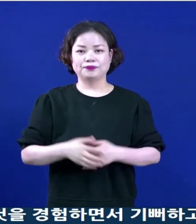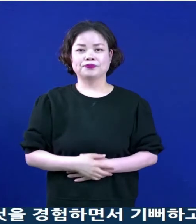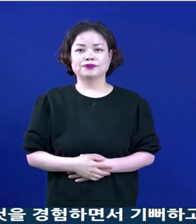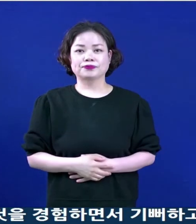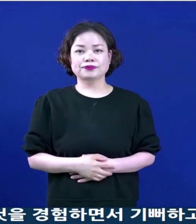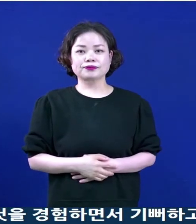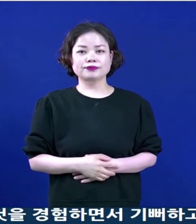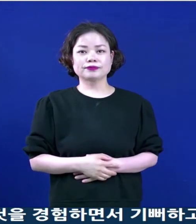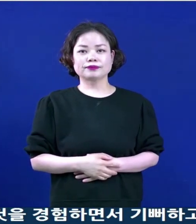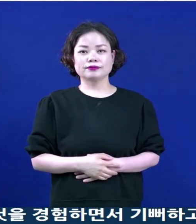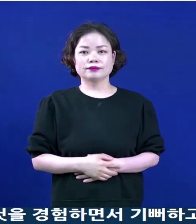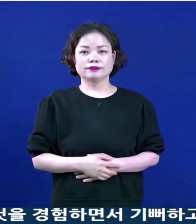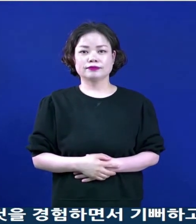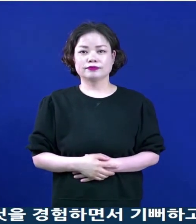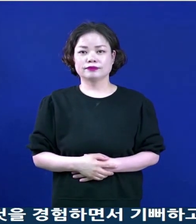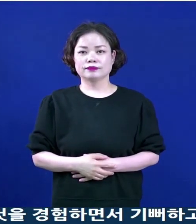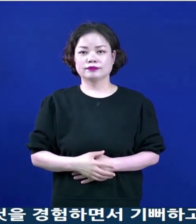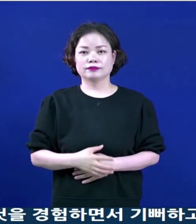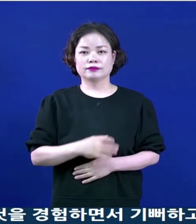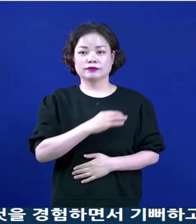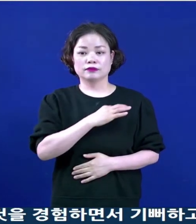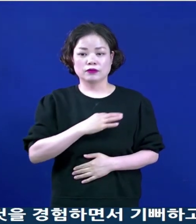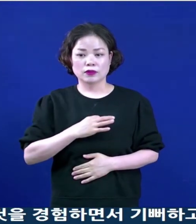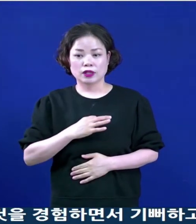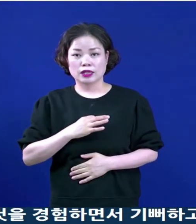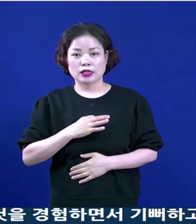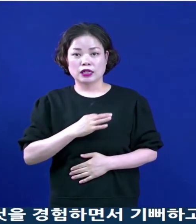것입니다. 욥기 마지막 부분입니다.